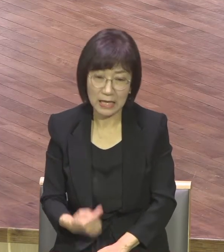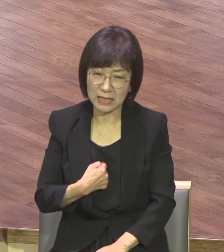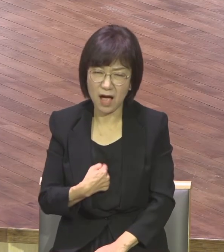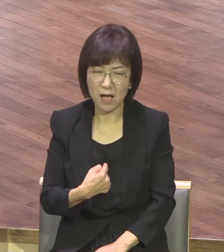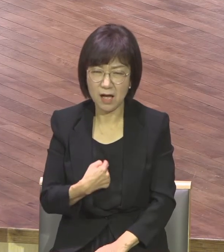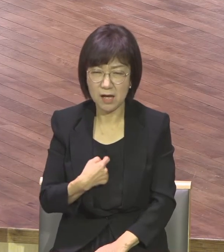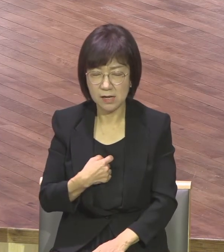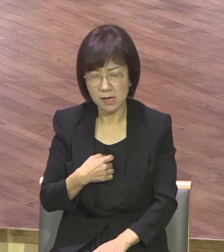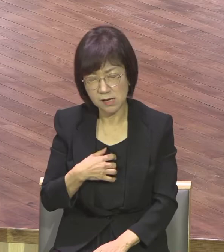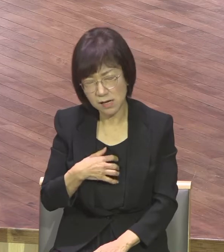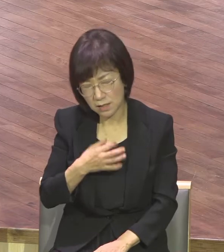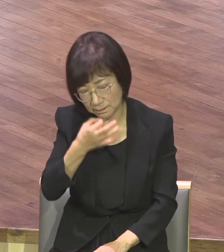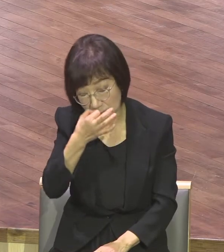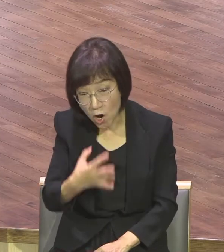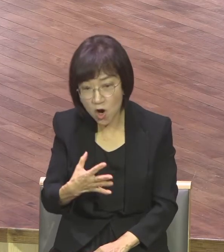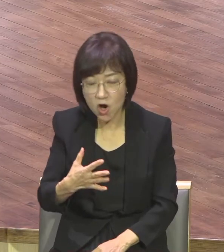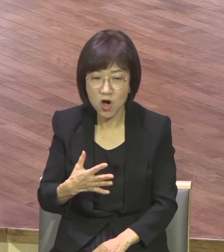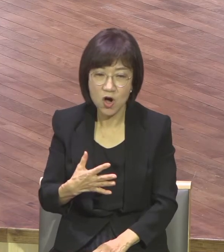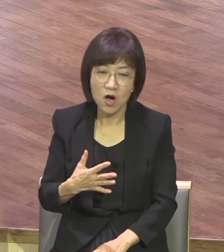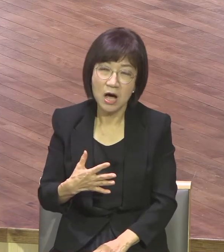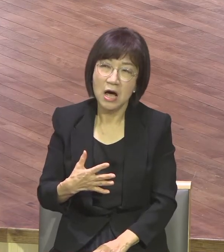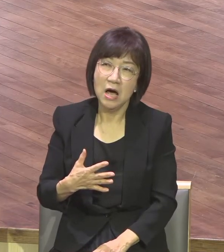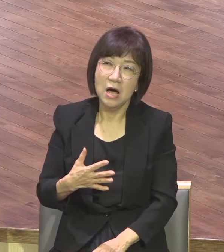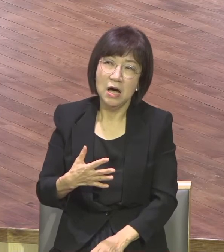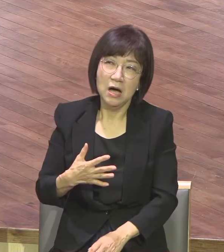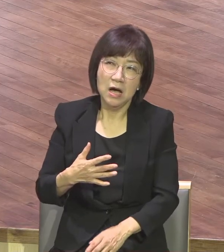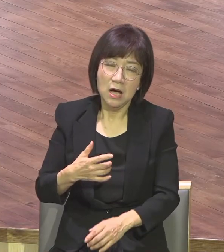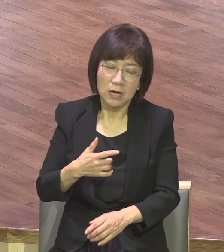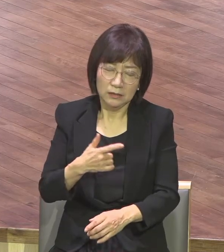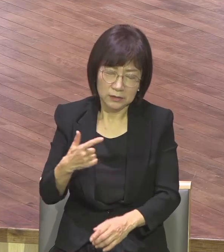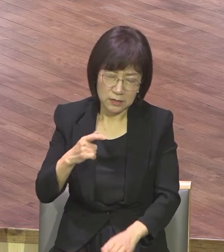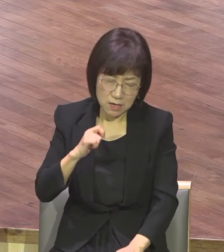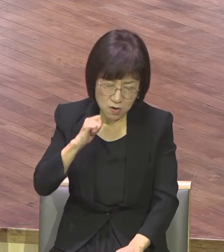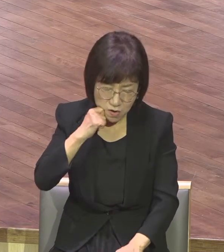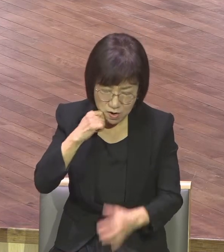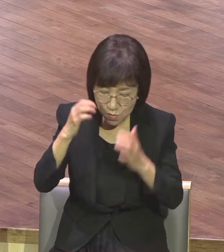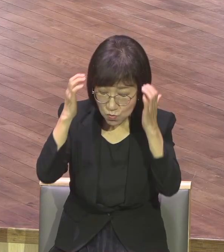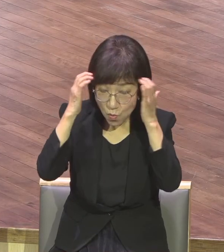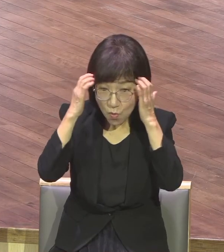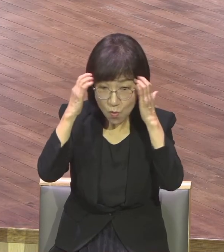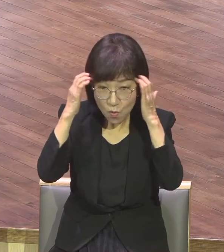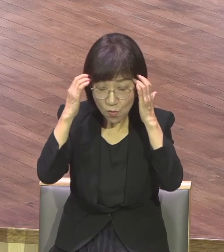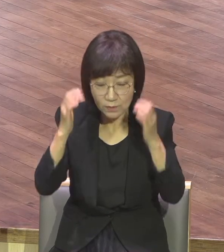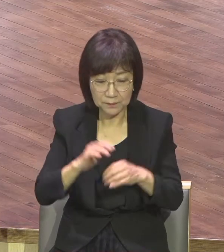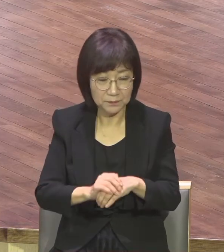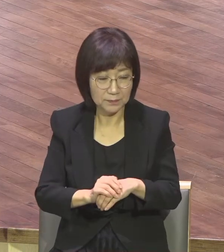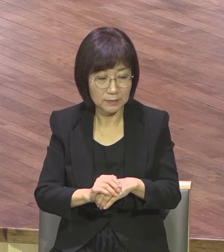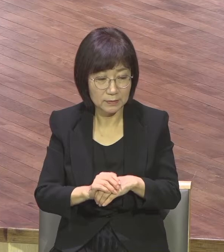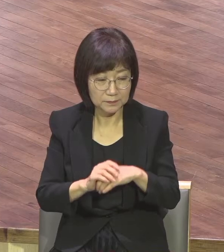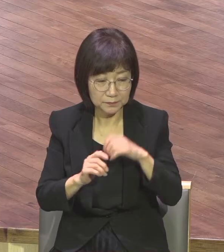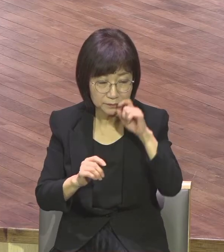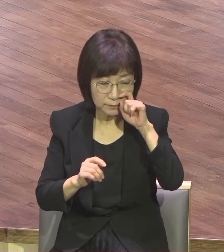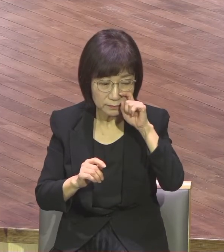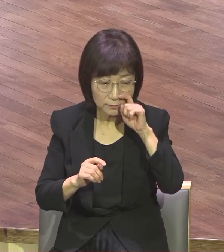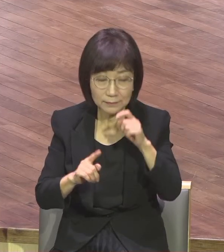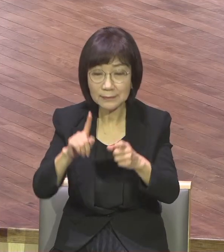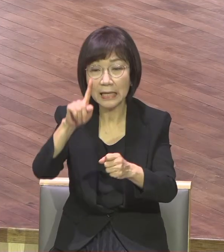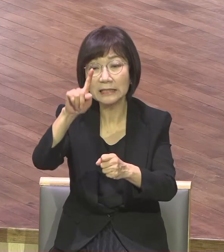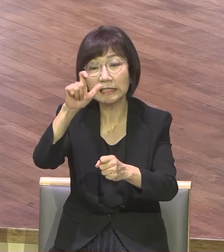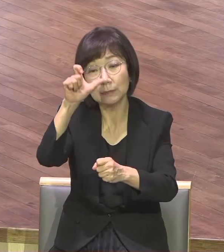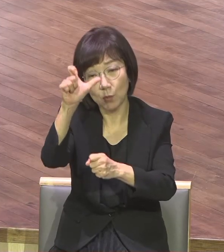많겠지만은 저같이 하나님 앞에 폭삭 쏘고 15년을 먹고 뭘 자는지 뭘